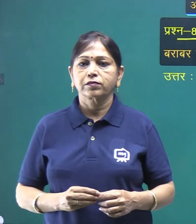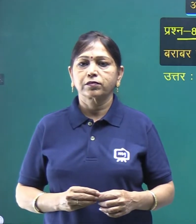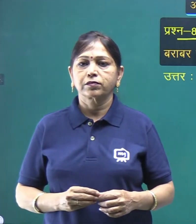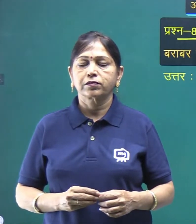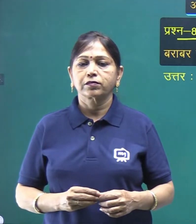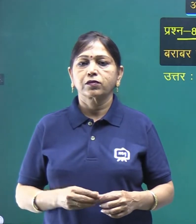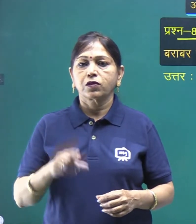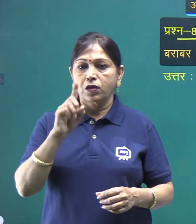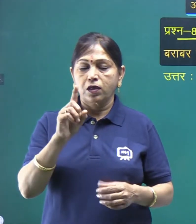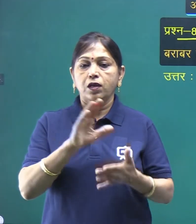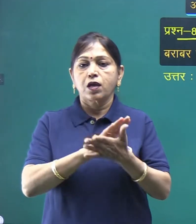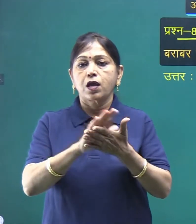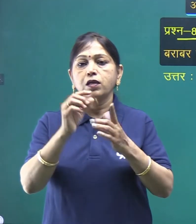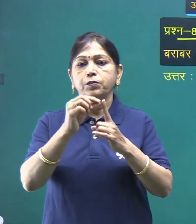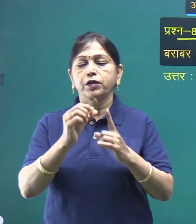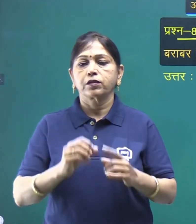1 HP